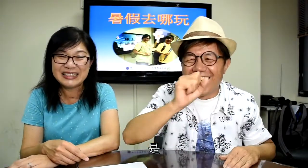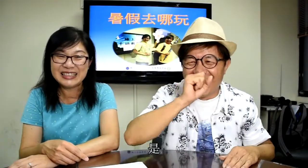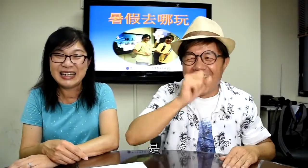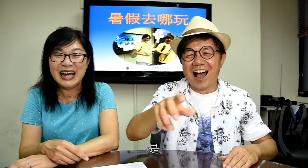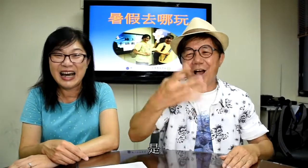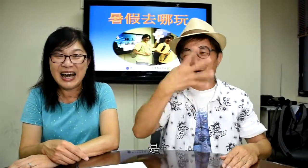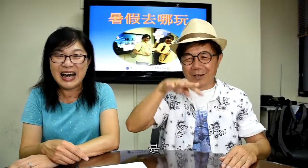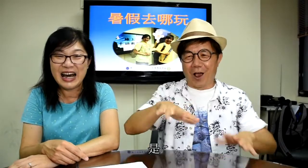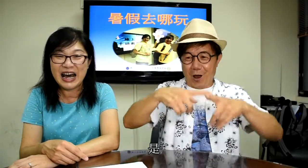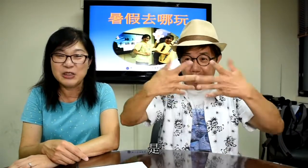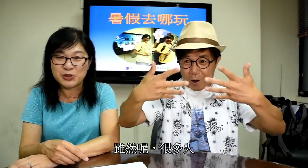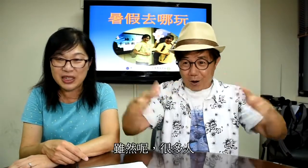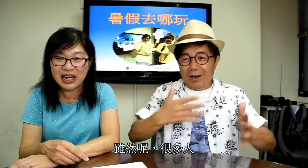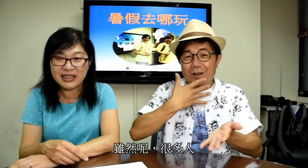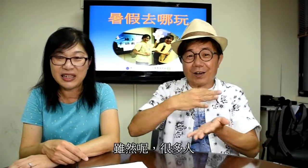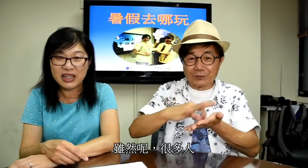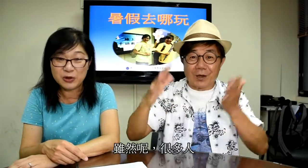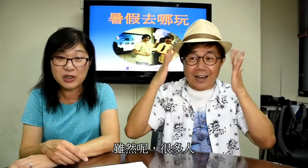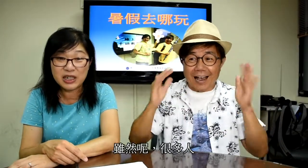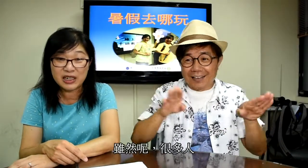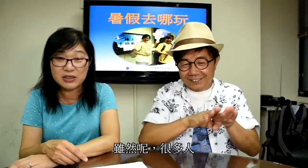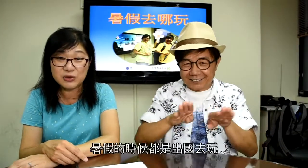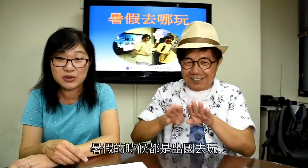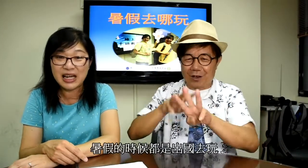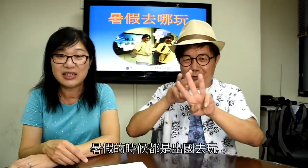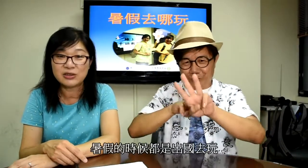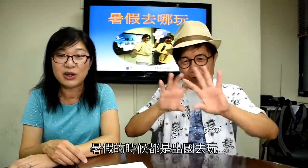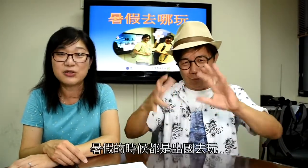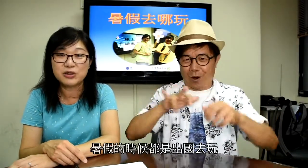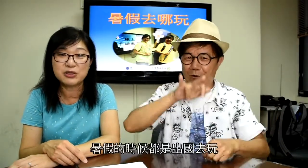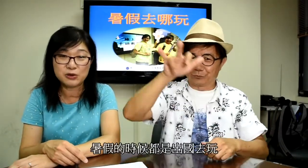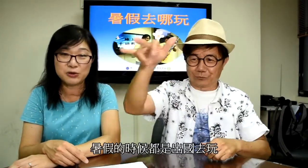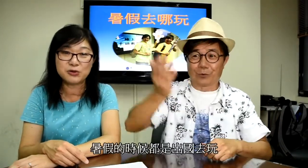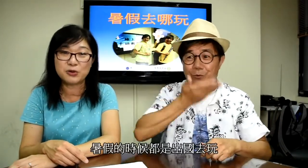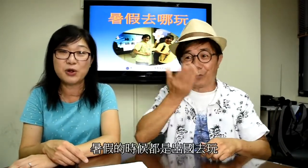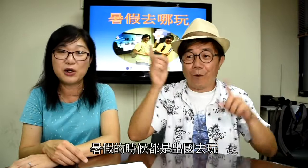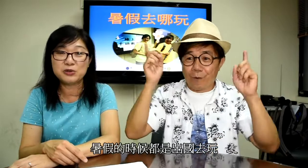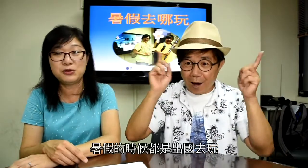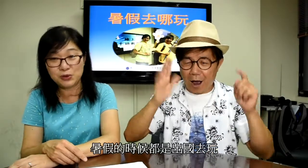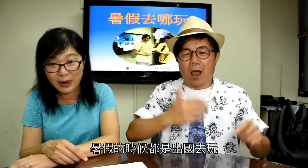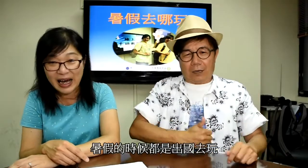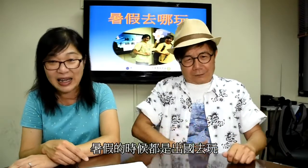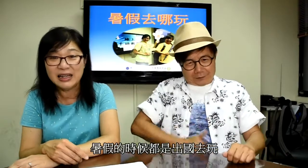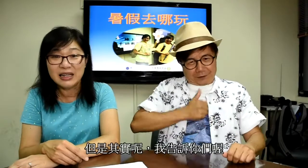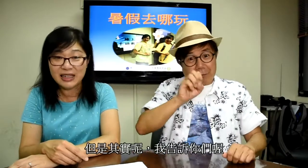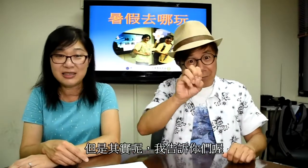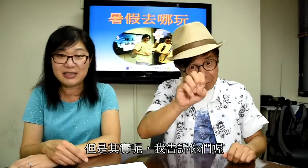是，嗯，虽然呢，很多人暑假的时候都是出国去玩。但是其